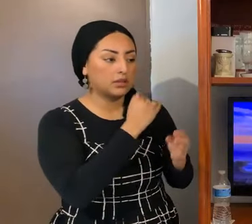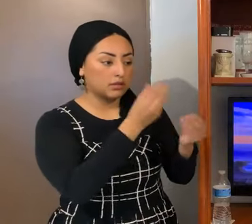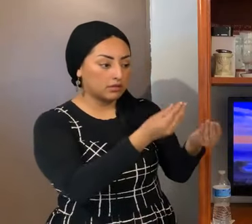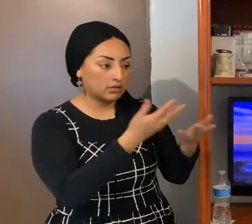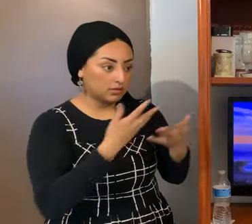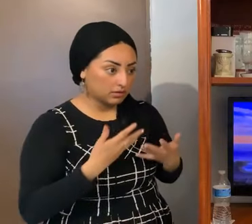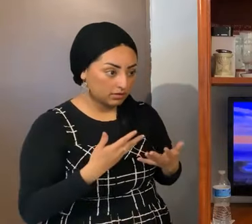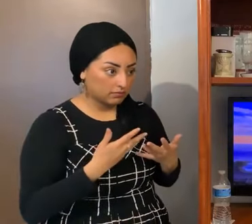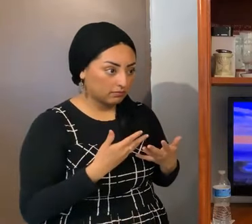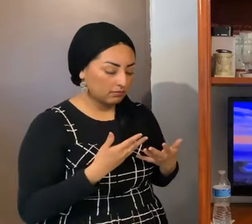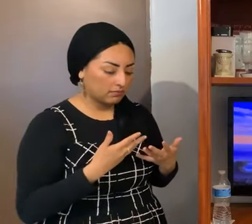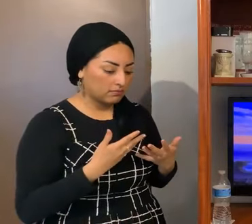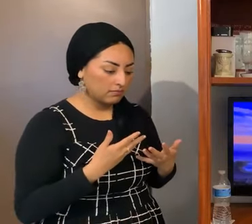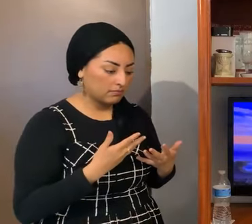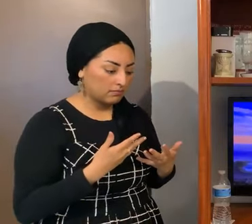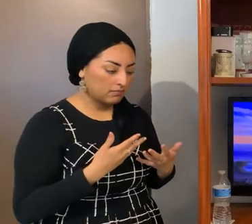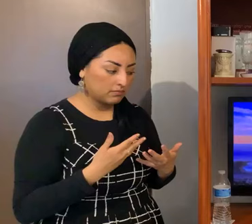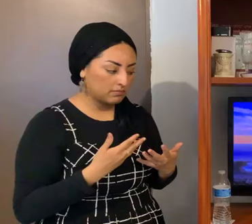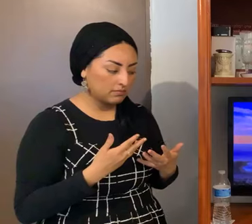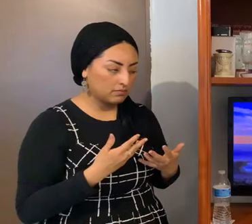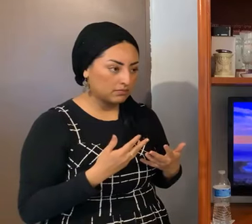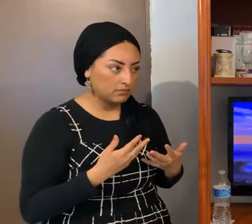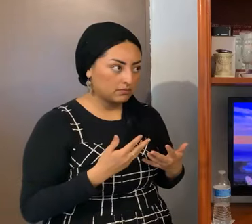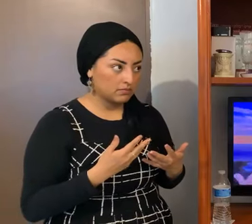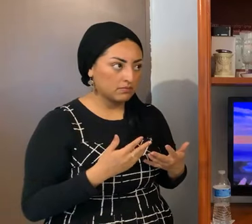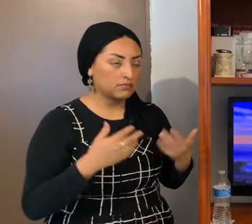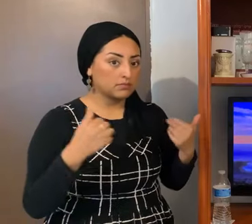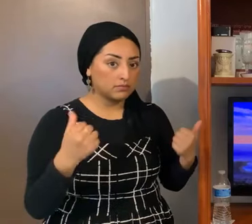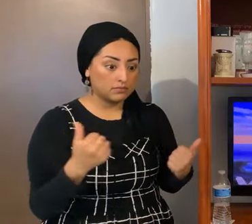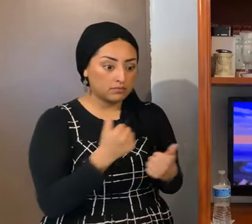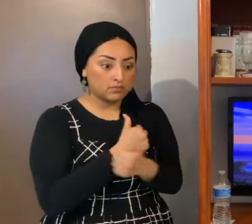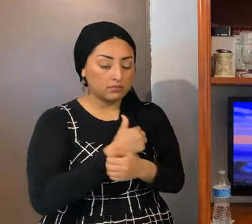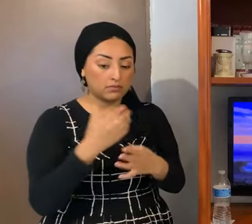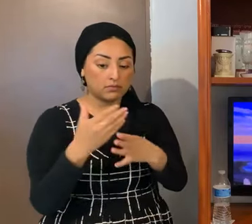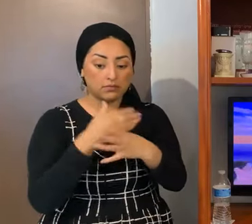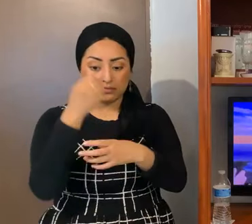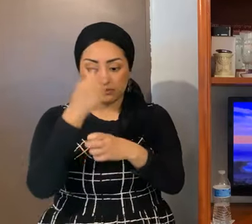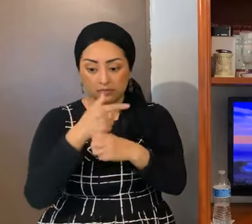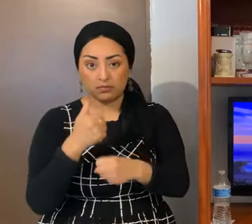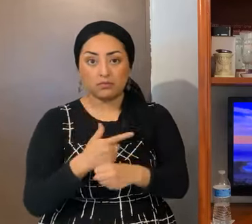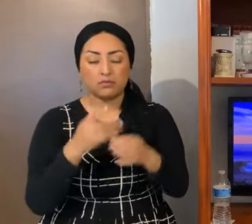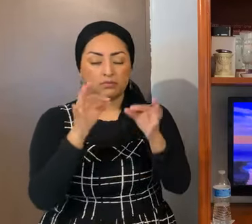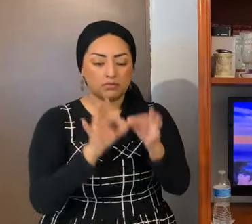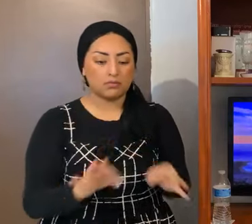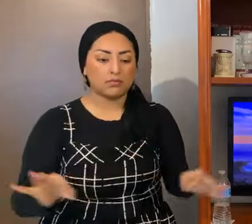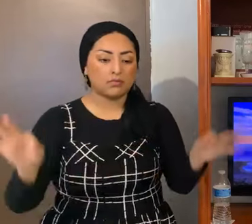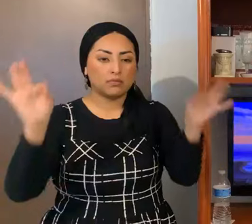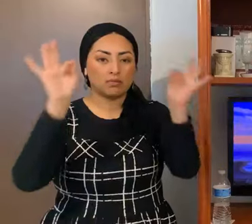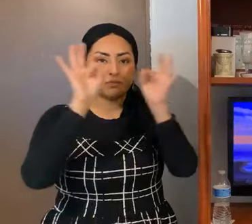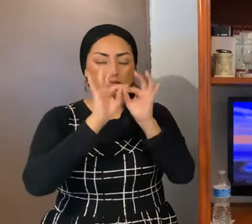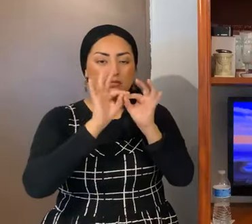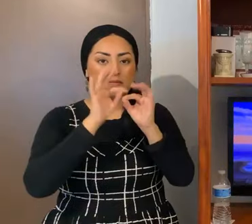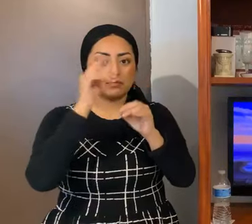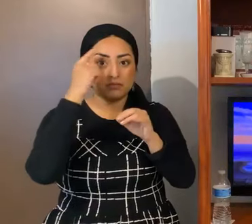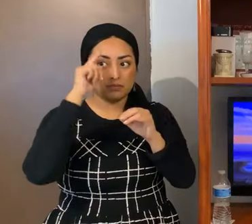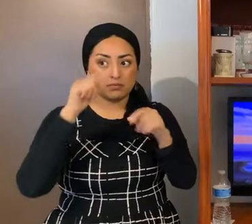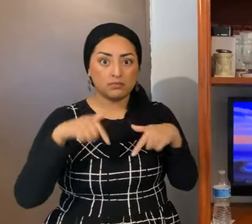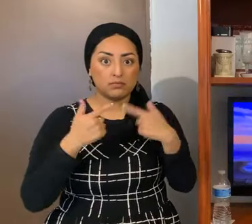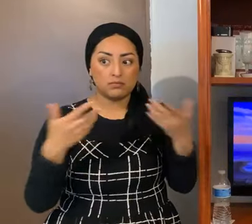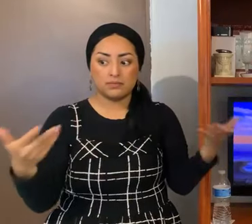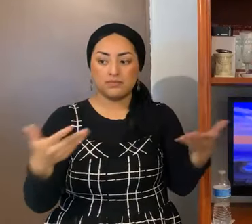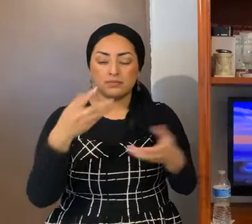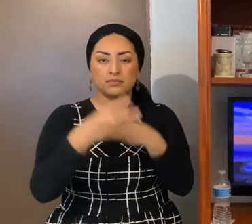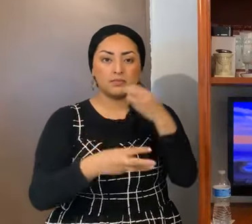Roe, vamos a decirlo, la frase: el amor entre los Meshijim es fundamental para sobrevivir en este